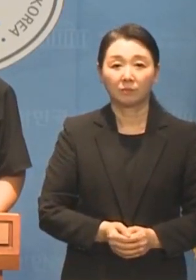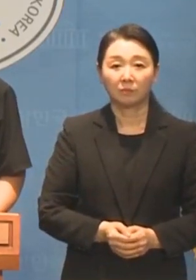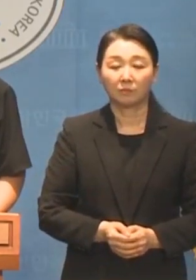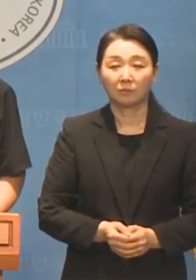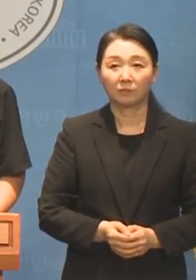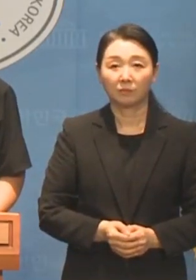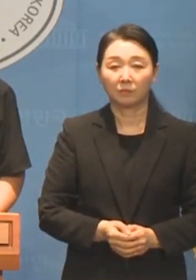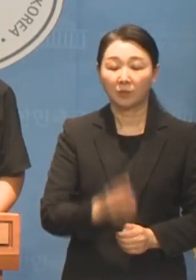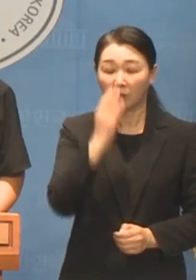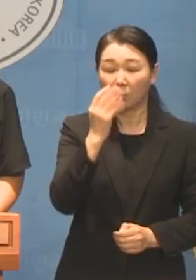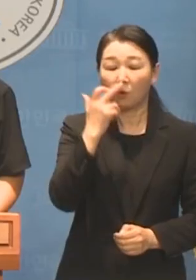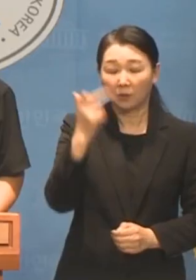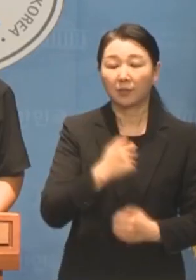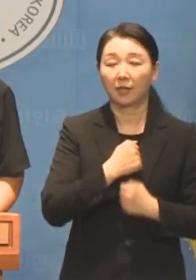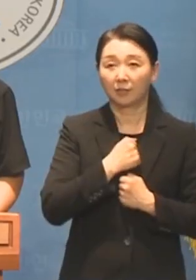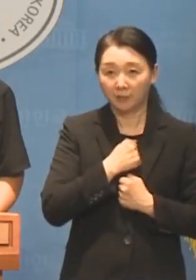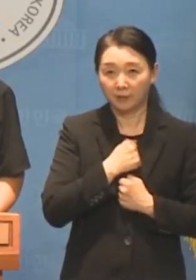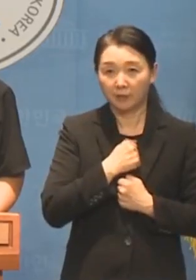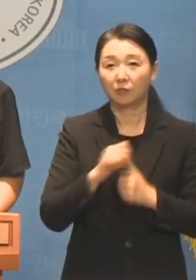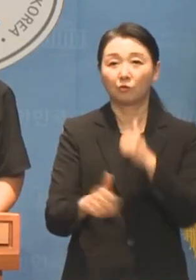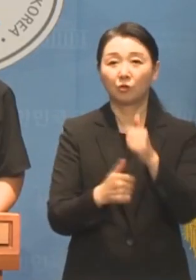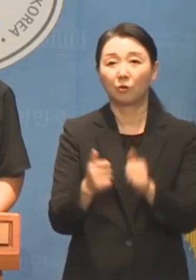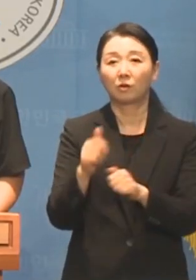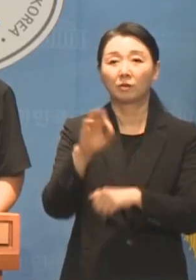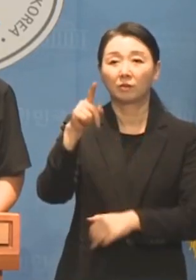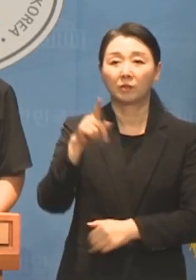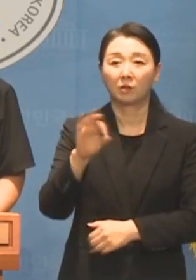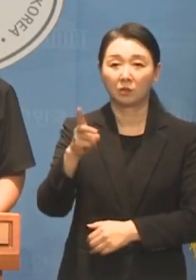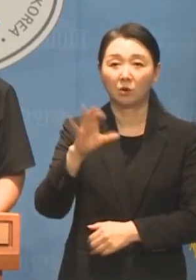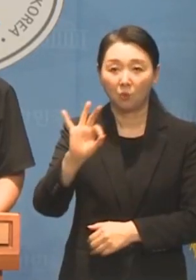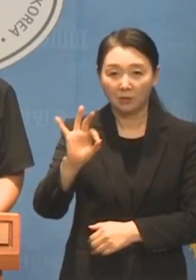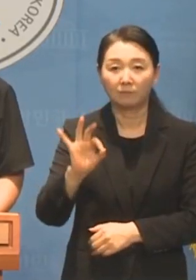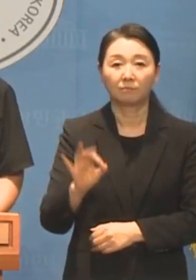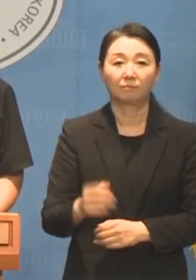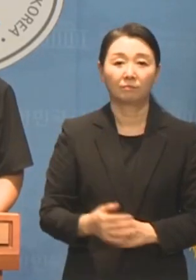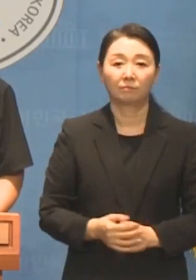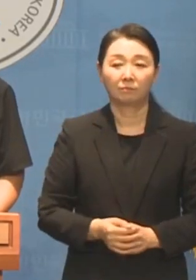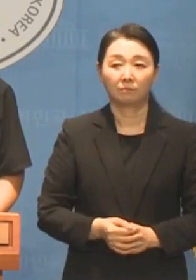지리산 지키기 연석회의 정정환 집행위원이십니다.